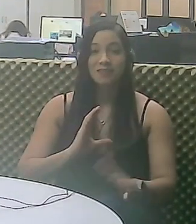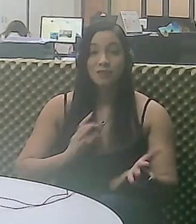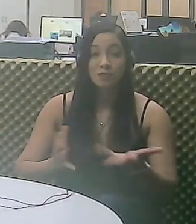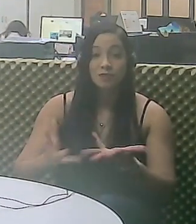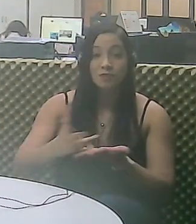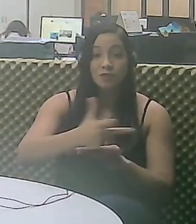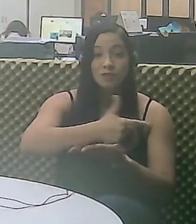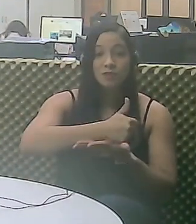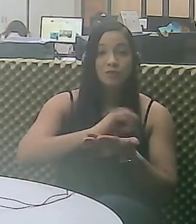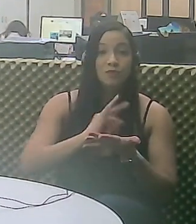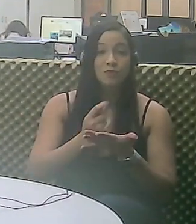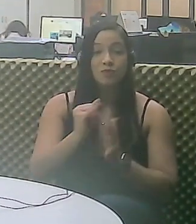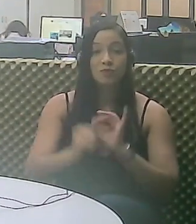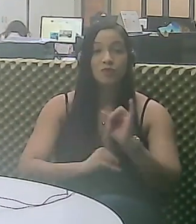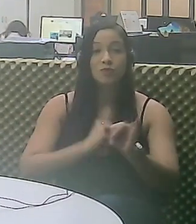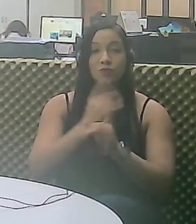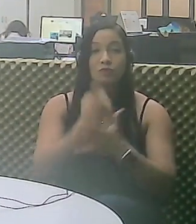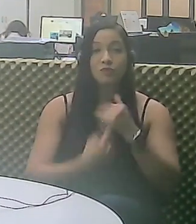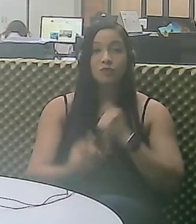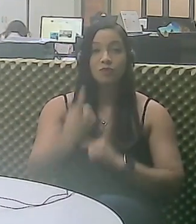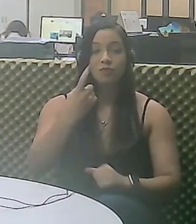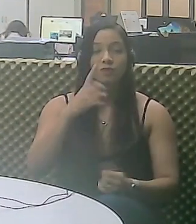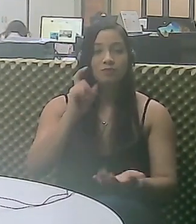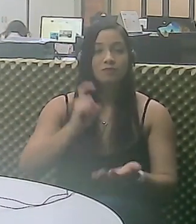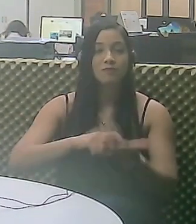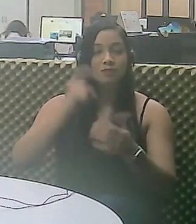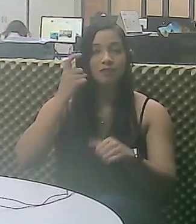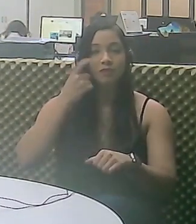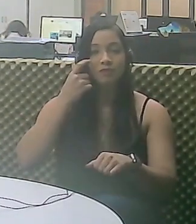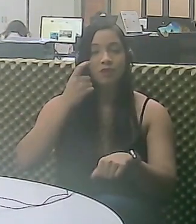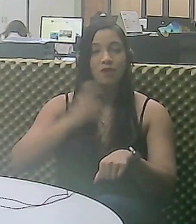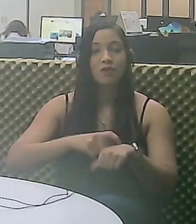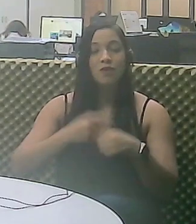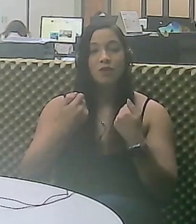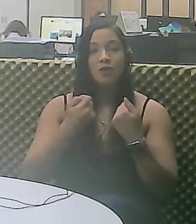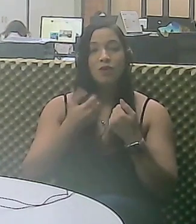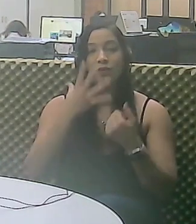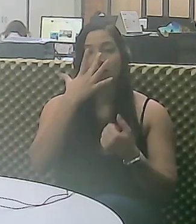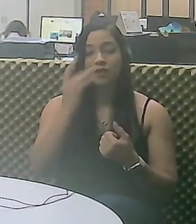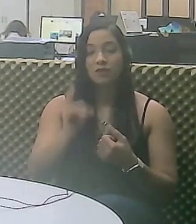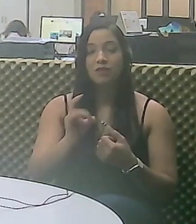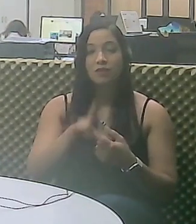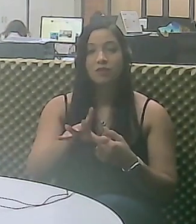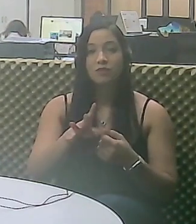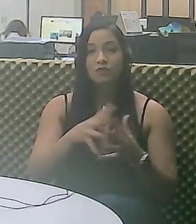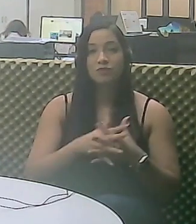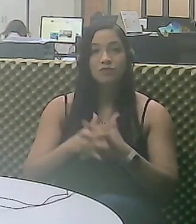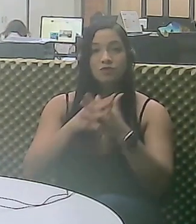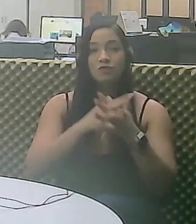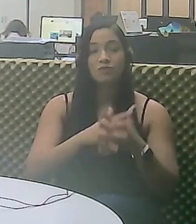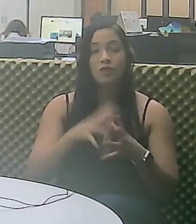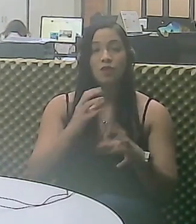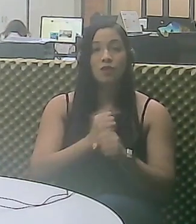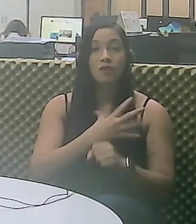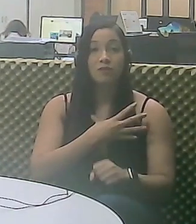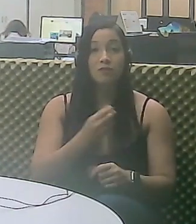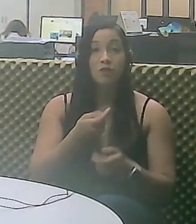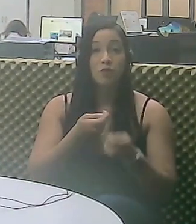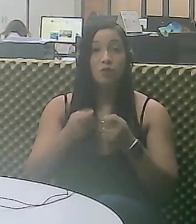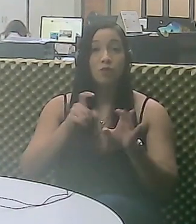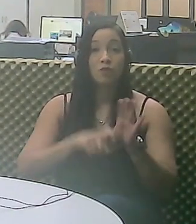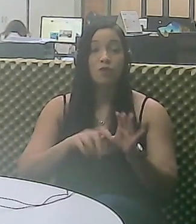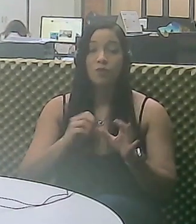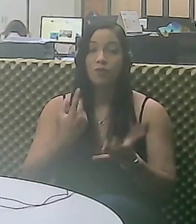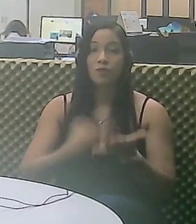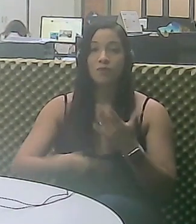os serviços online da Prefeitura num só lugar. Você clica e acompanha horários da coleta de lixo, matrículas e notas dos filhos, negocia débitos